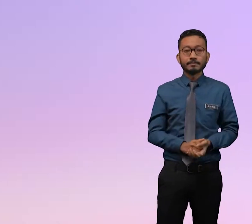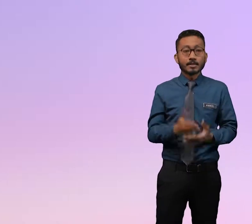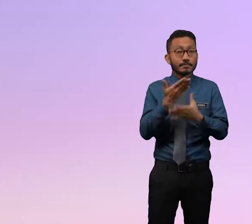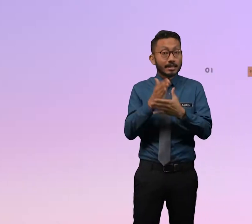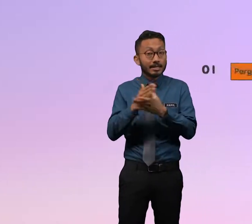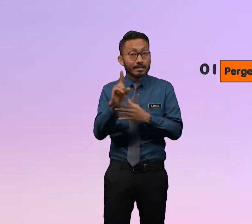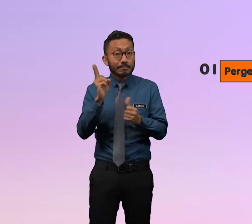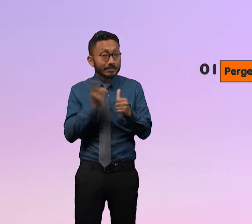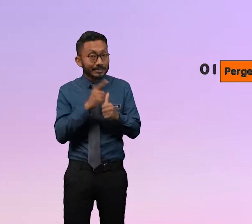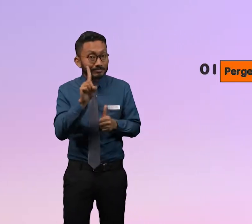bahagian pertama,